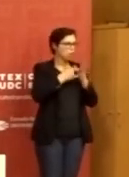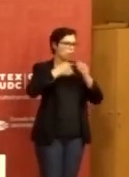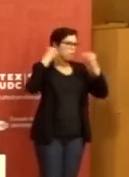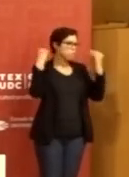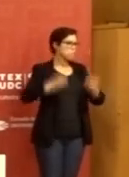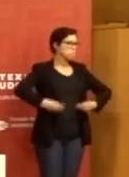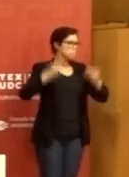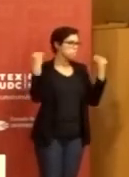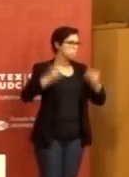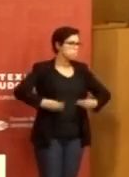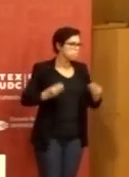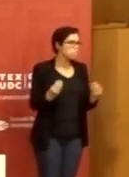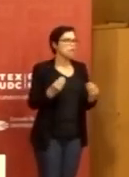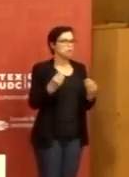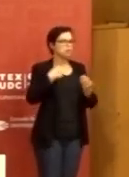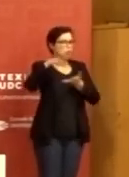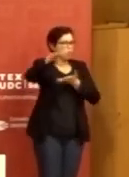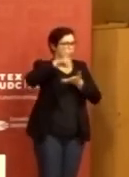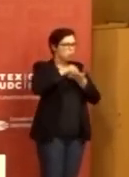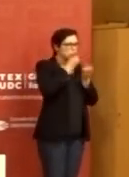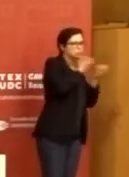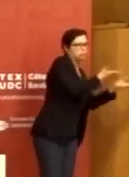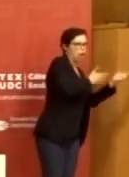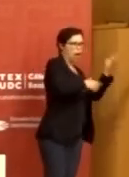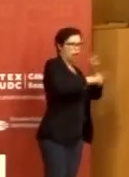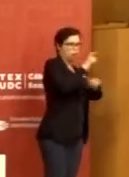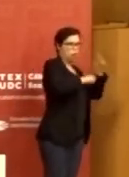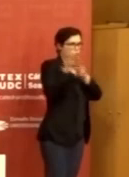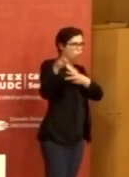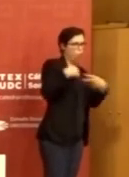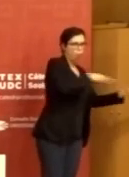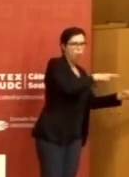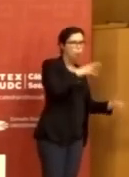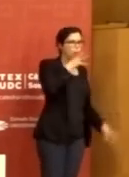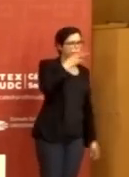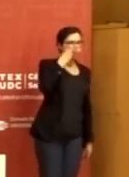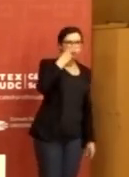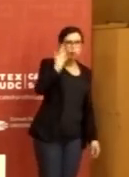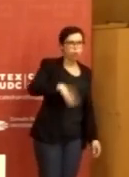notas para plantearlas en mi asociación, por supuesto, porque me parece una manera muy interesante.